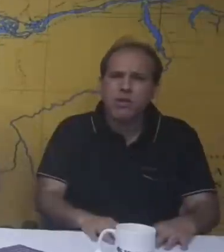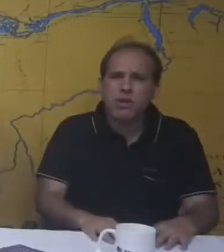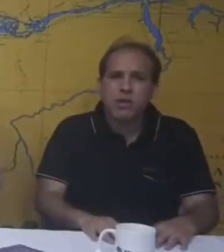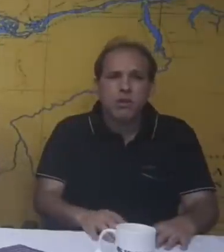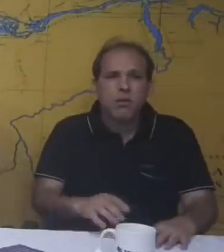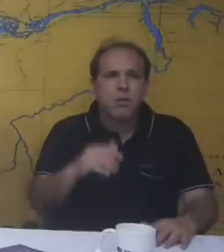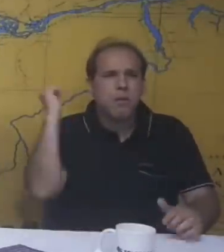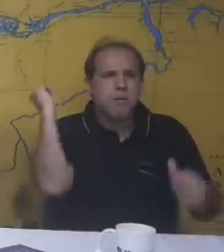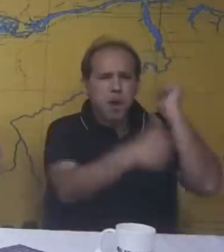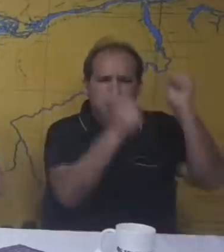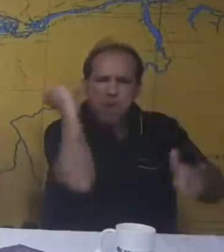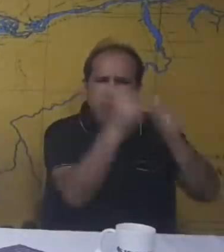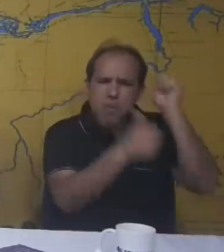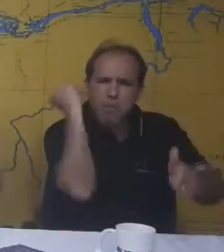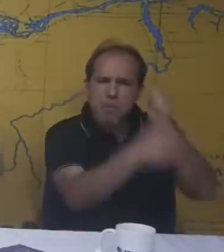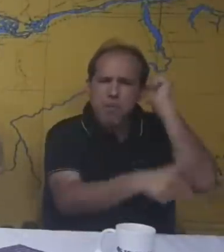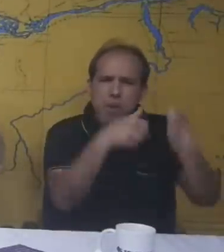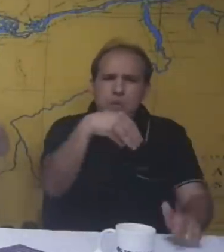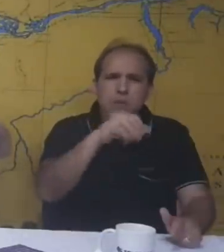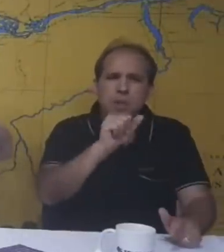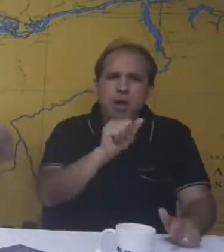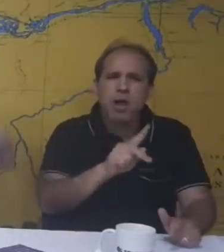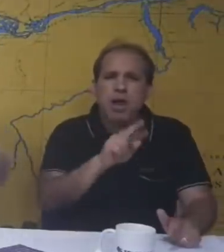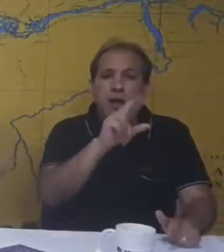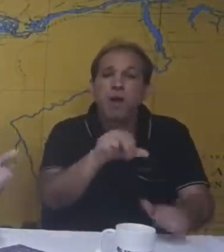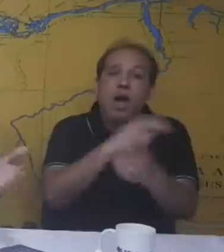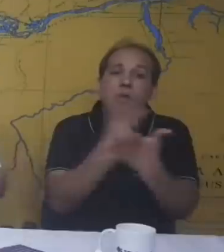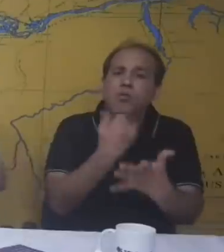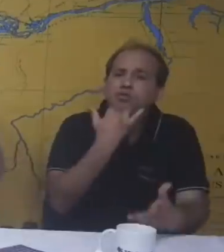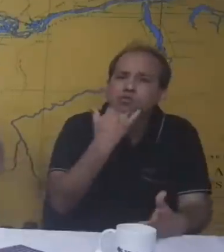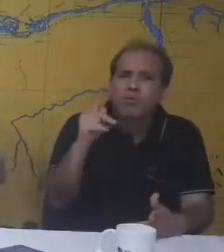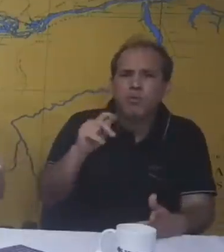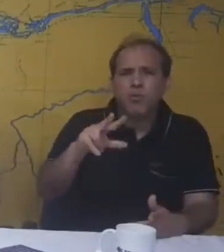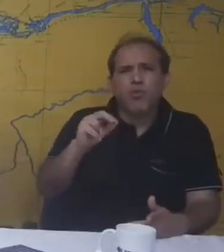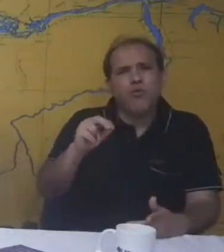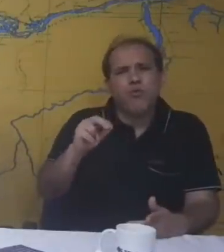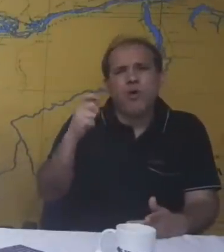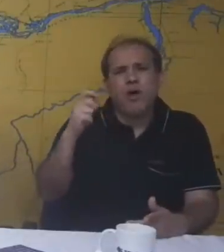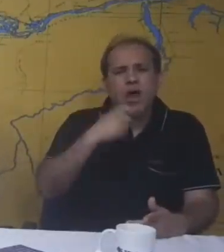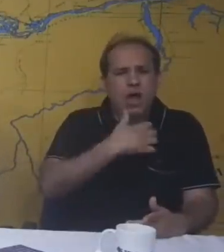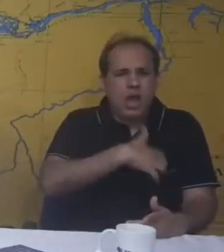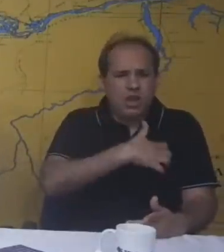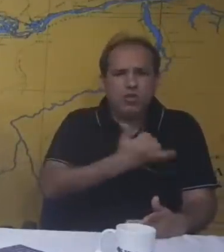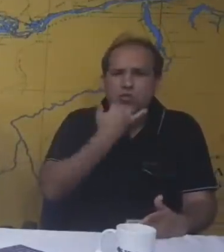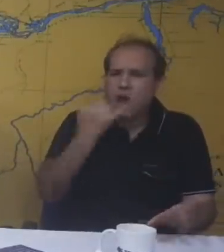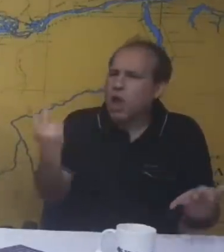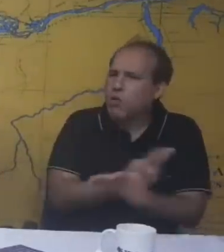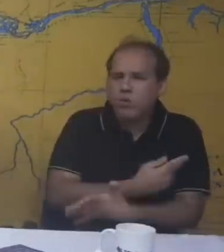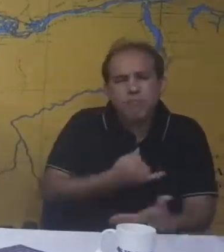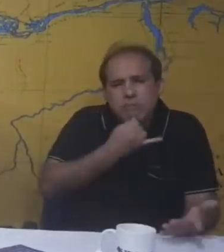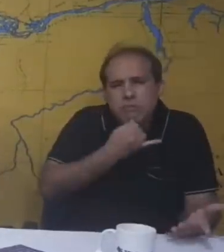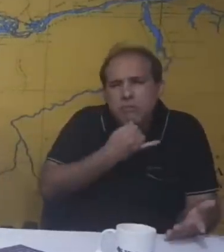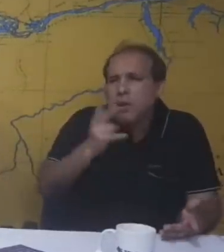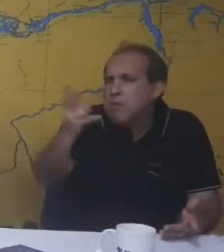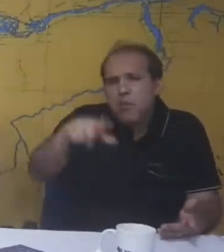porrada no Mac, chamaram ele de tudo quanto é coisa. Tá aí, povo argentino, lamento, né? O que vocês merecem. Aí. Agora, se tem